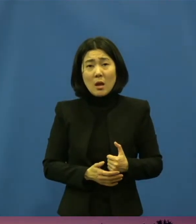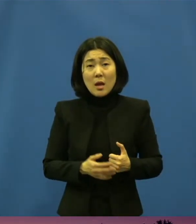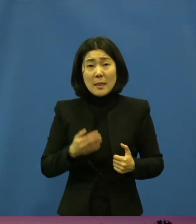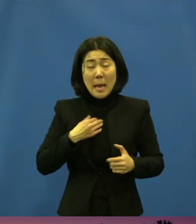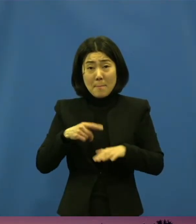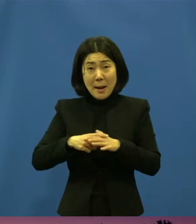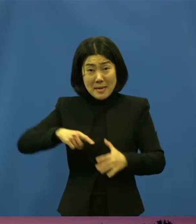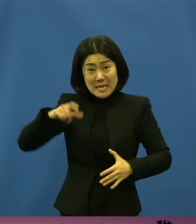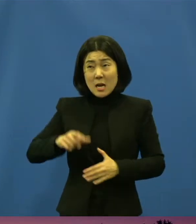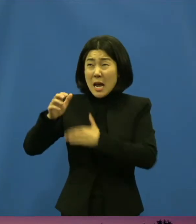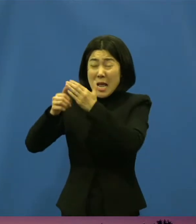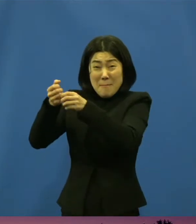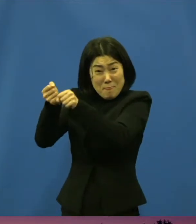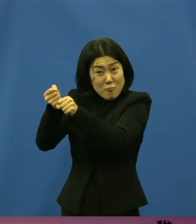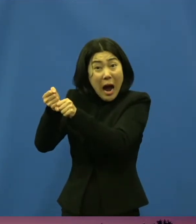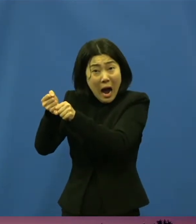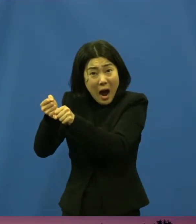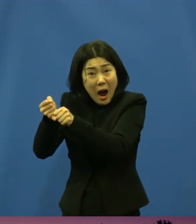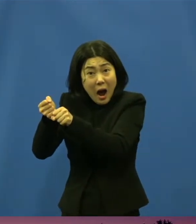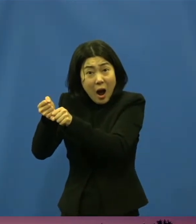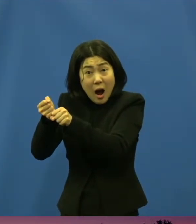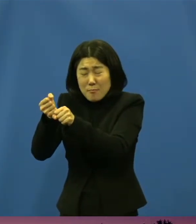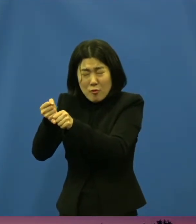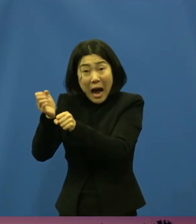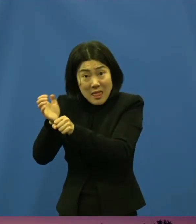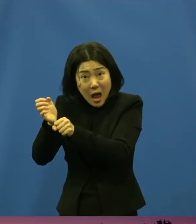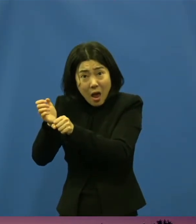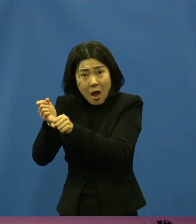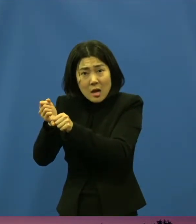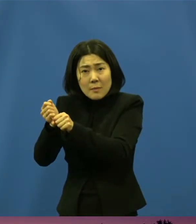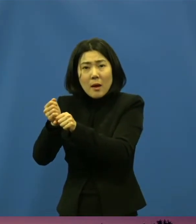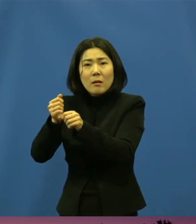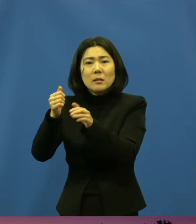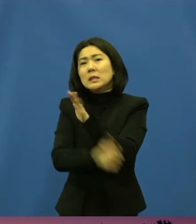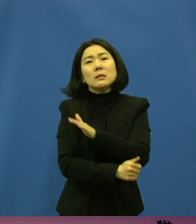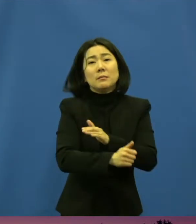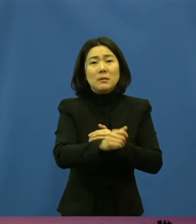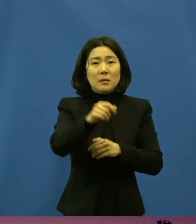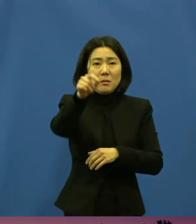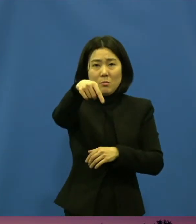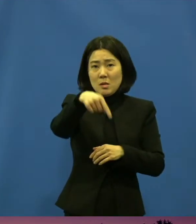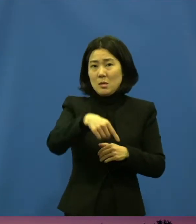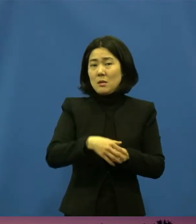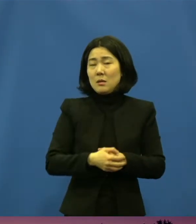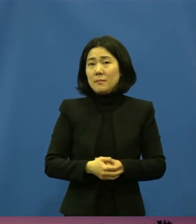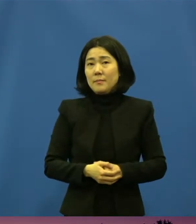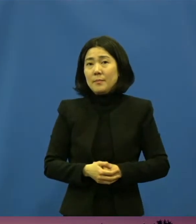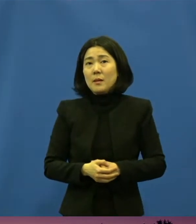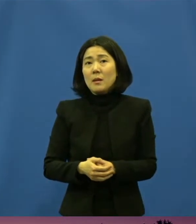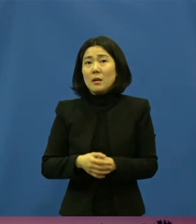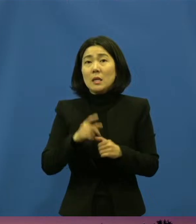자, 여러분, 오늘 우리가 명심해야 되는 구절이 오늘 17절에 있어요. 이 세상도